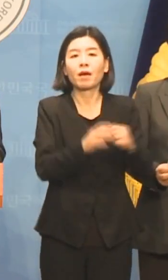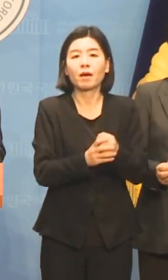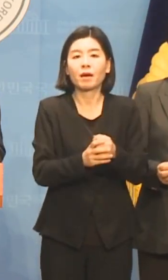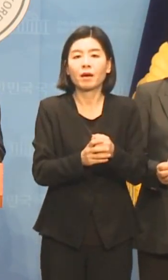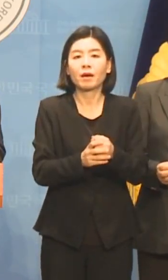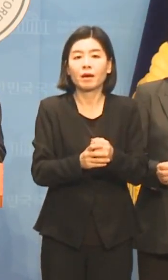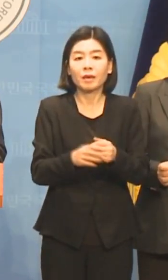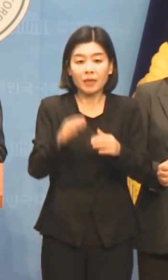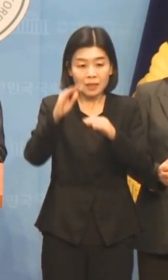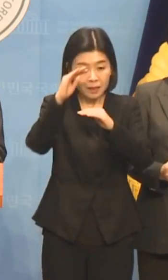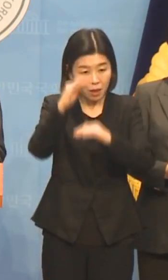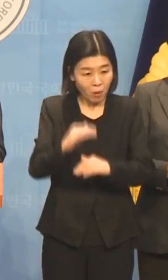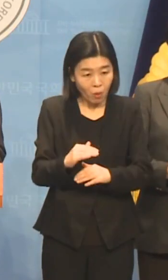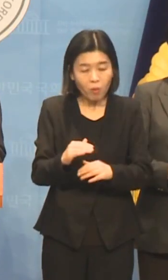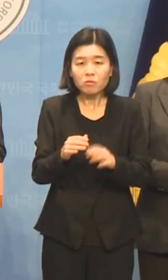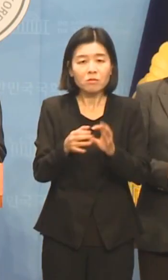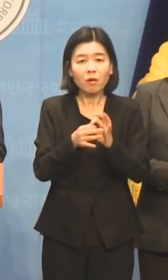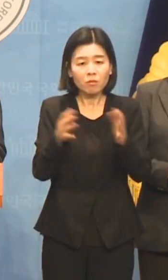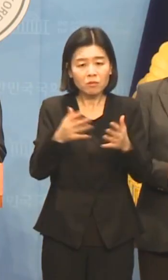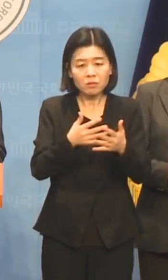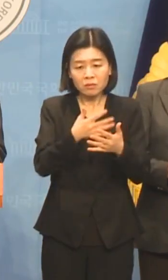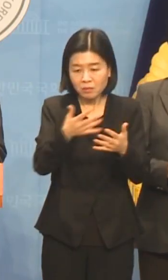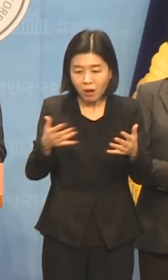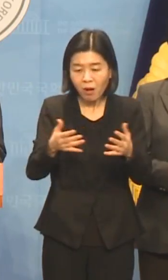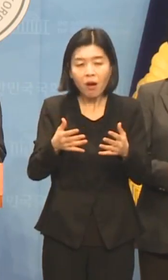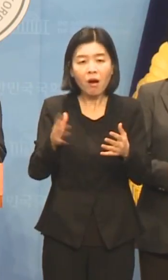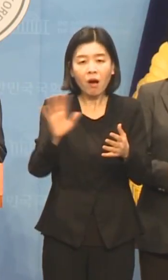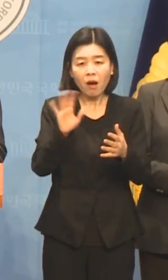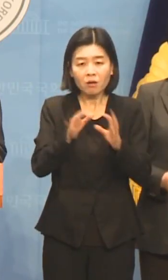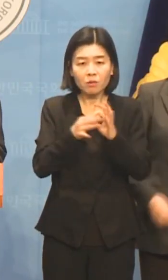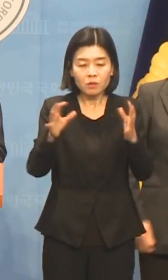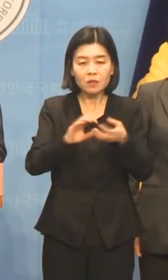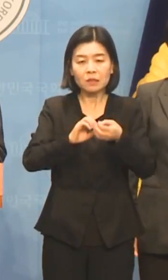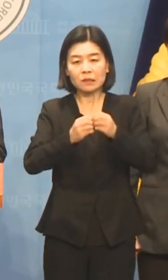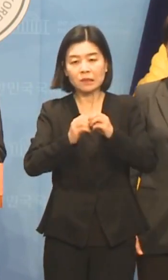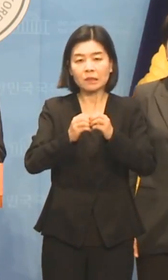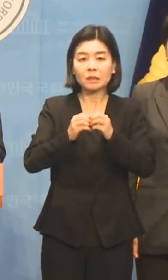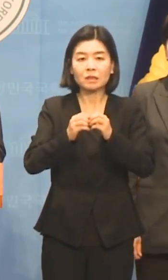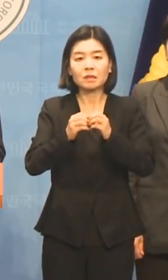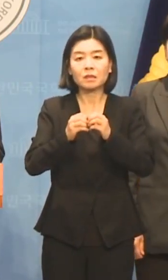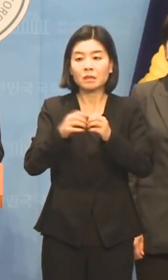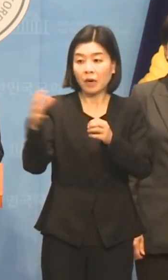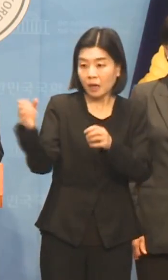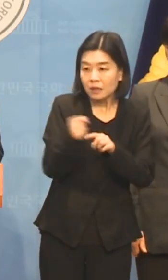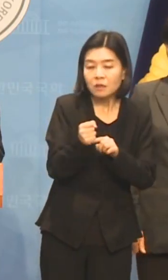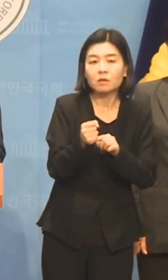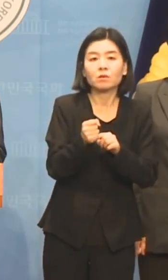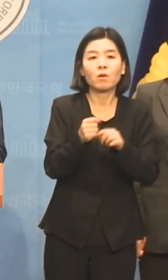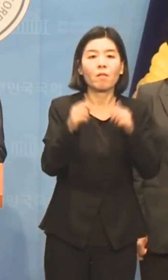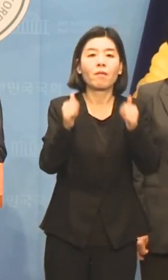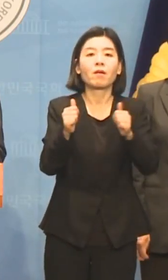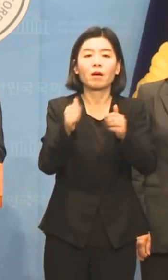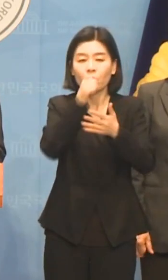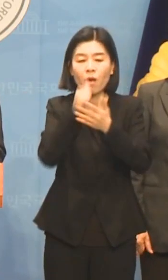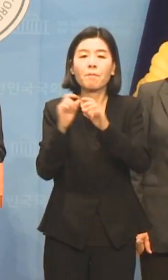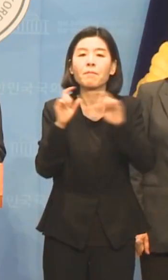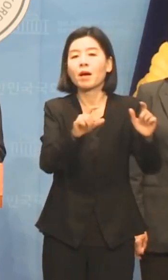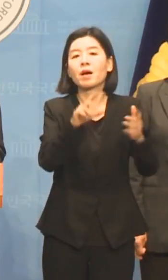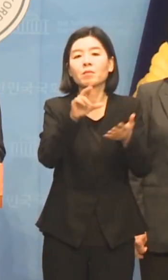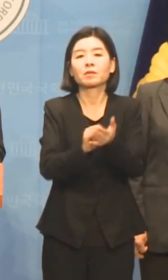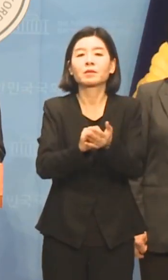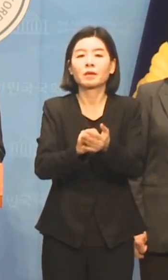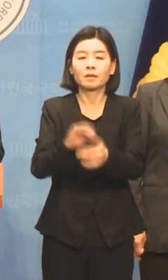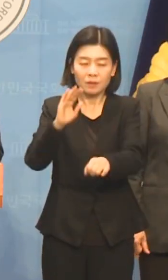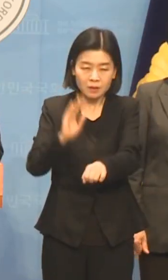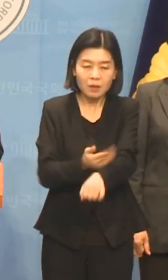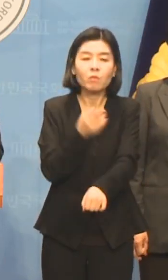상관없이 짜깁기 하여 조작한 것을 근거로 잘못된 판결을 한 것입니다. 백현동 부지